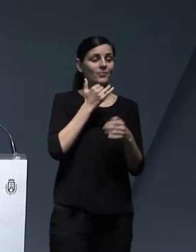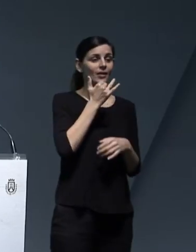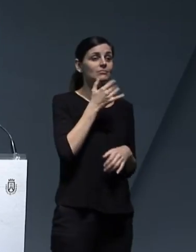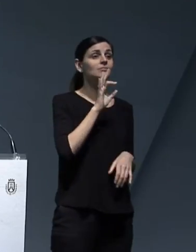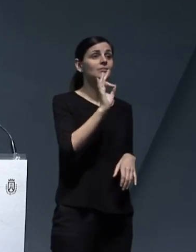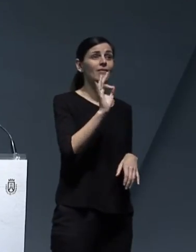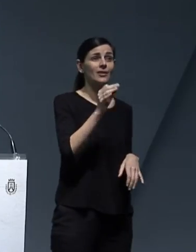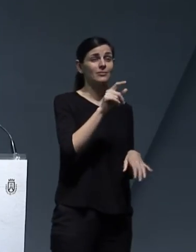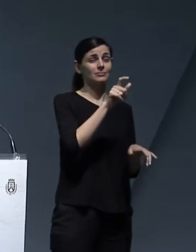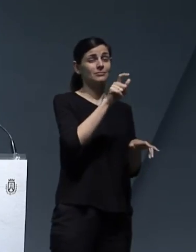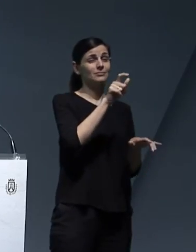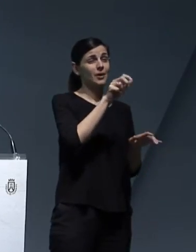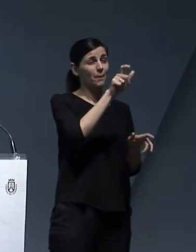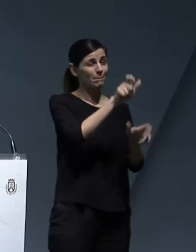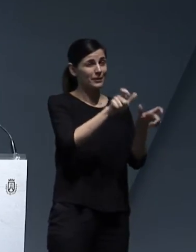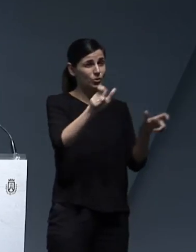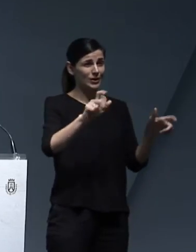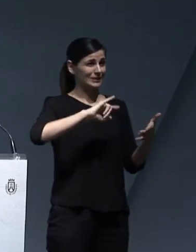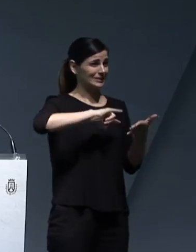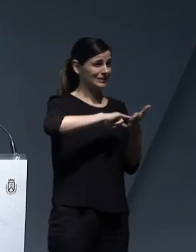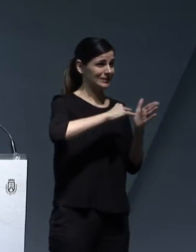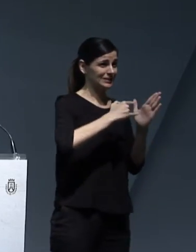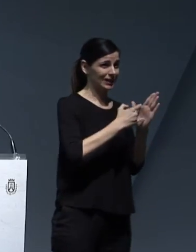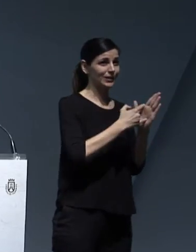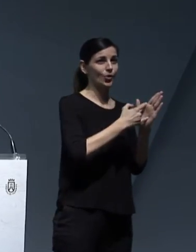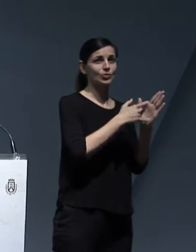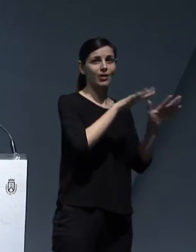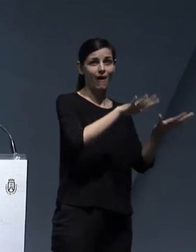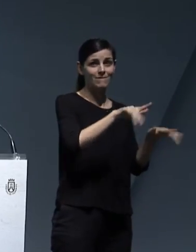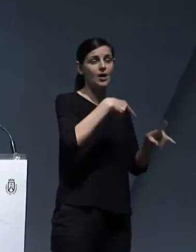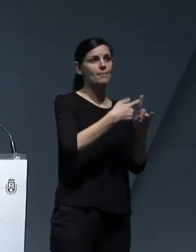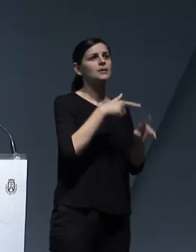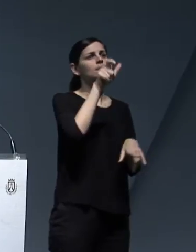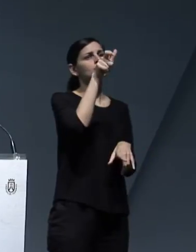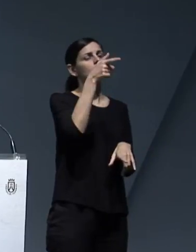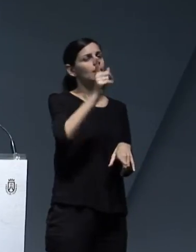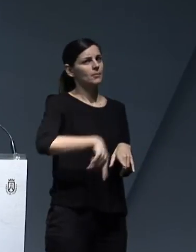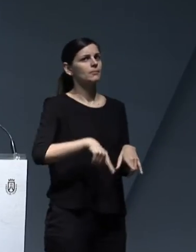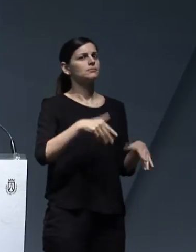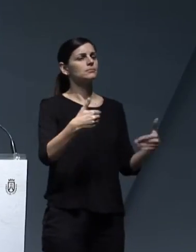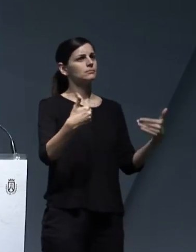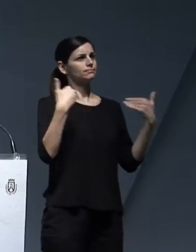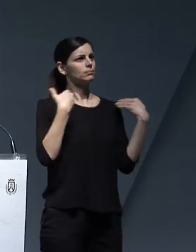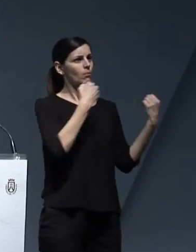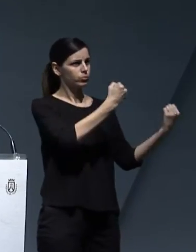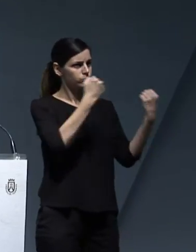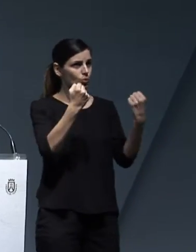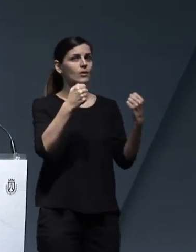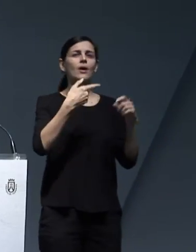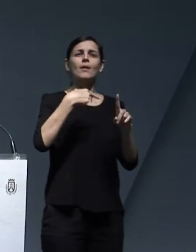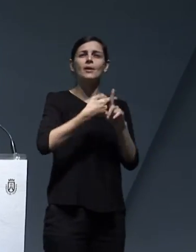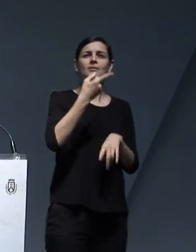de técnicos y de responsables institucionales que aquí se encuentran, y de personal